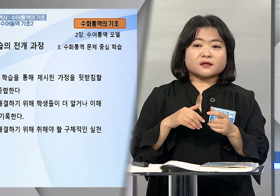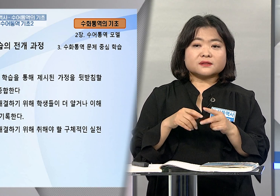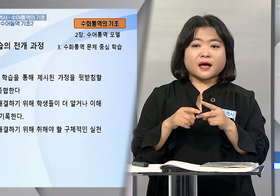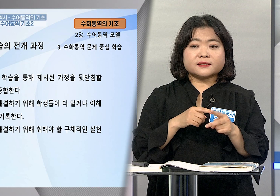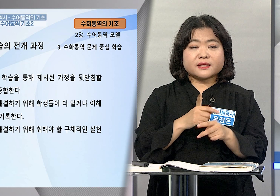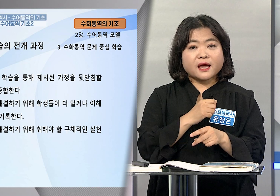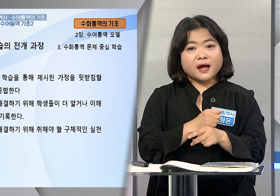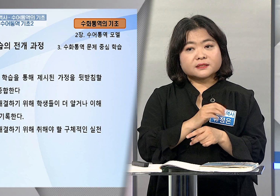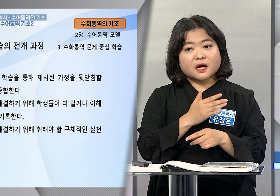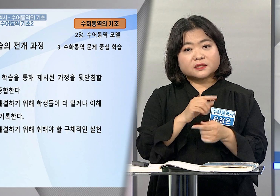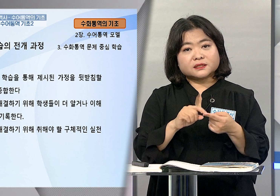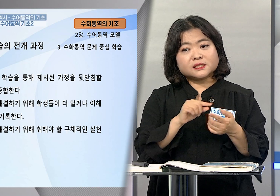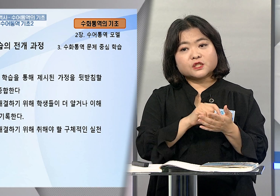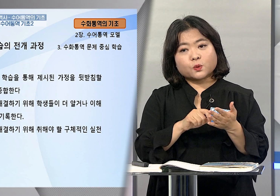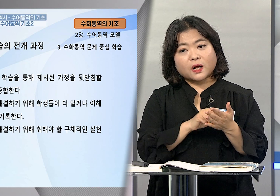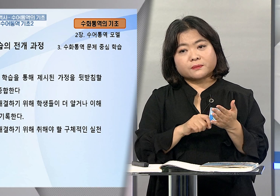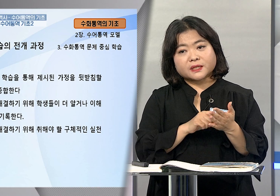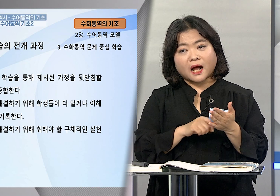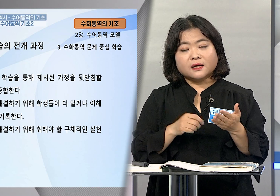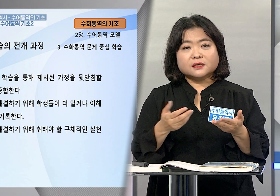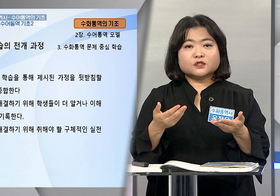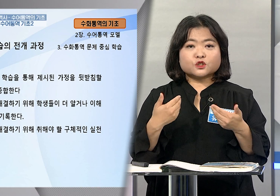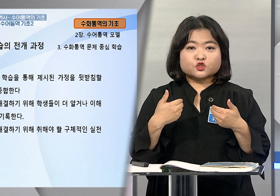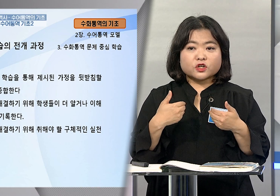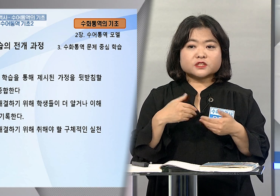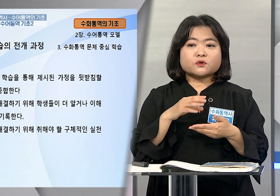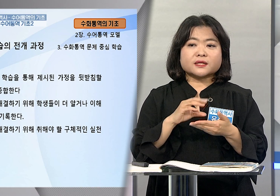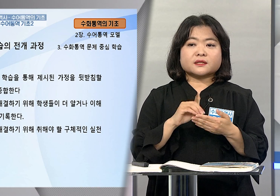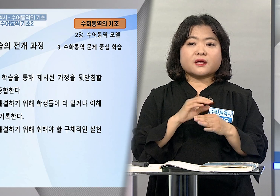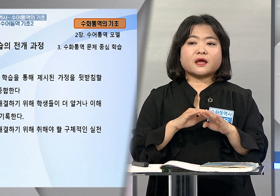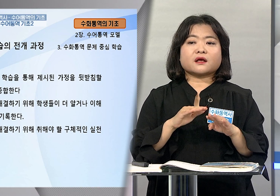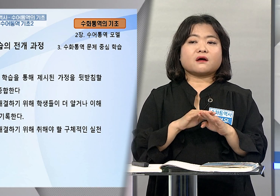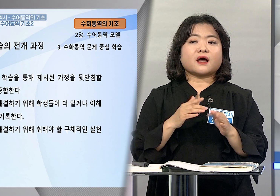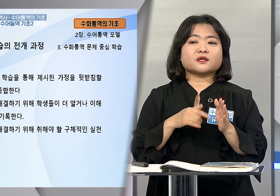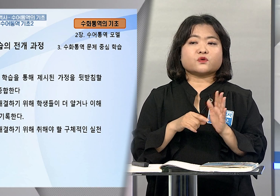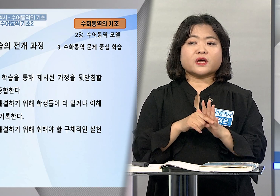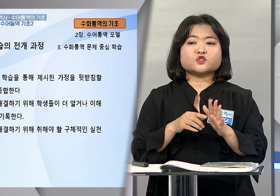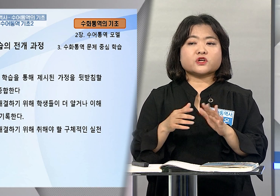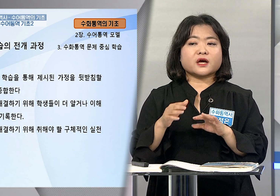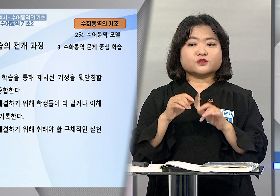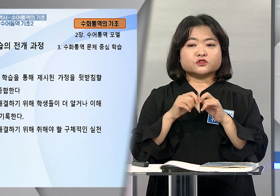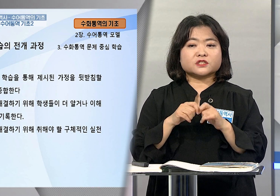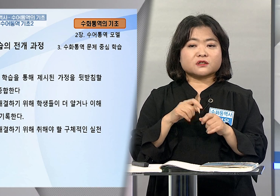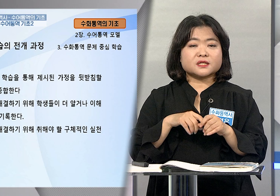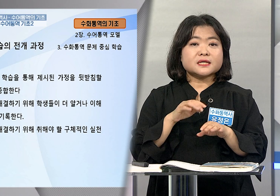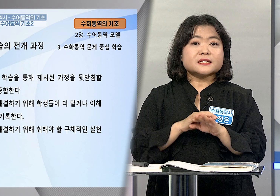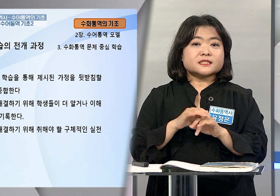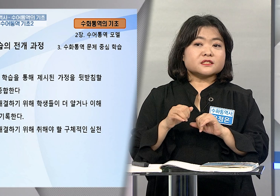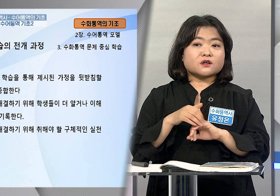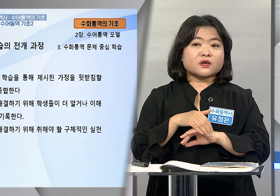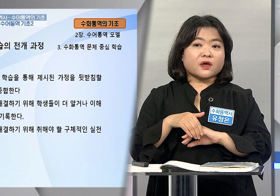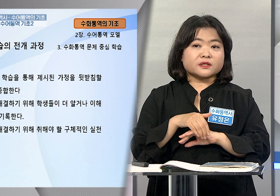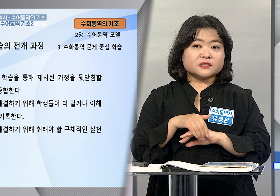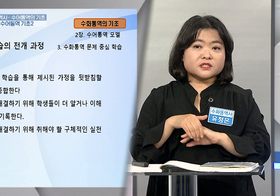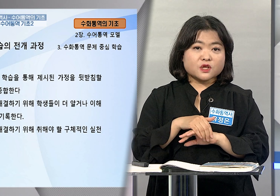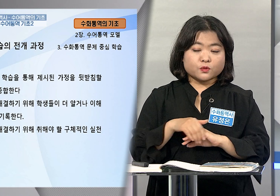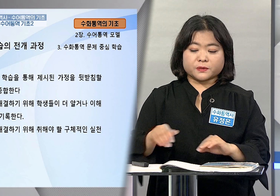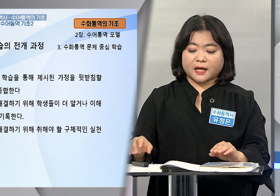알거나 이해해야 할 사항들을 기록합니다. 그리고 주어진 과제를 해결하기 위해 취해야 할 구체적인 실천 계획을 세웁니다.